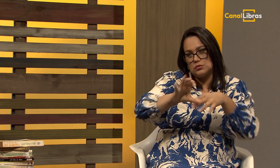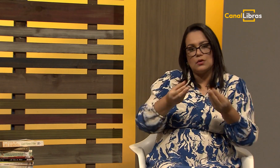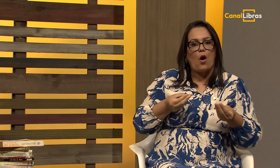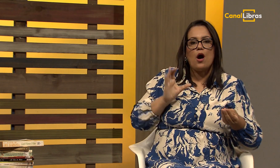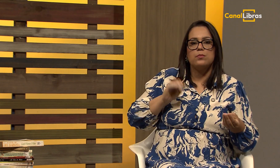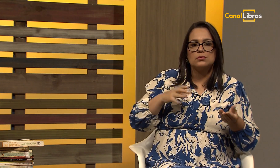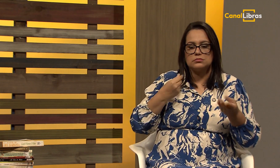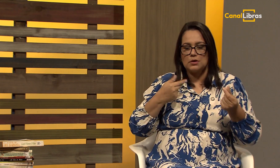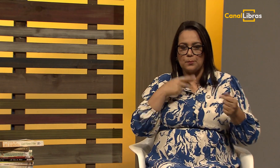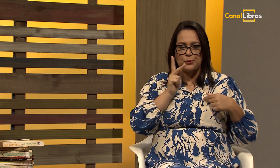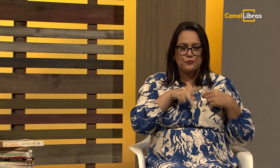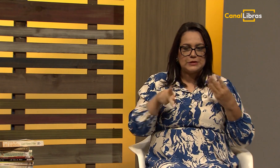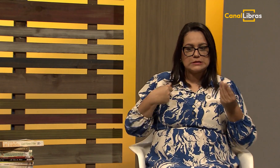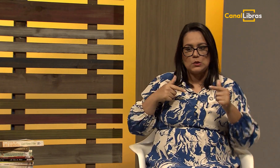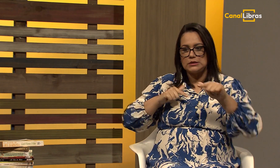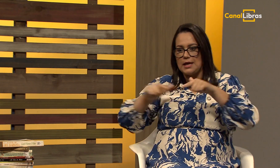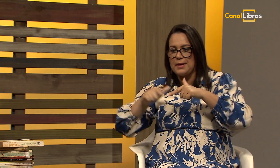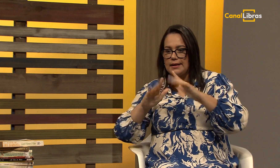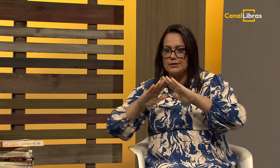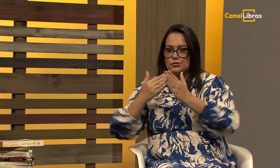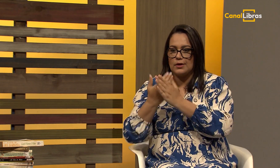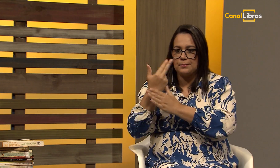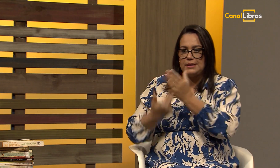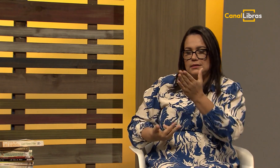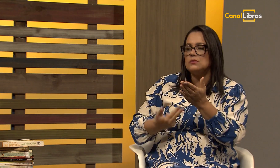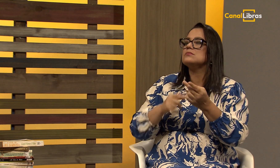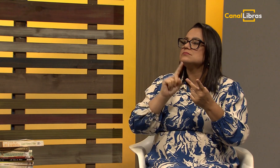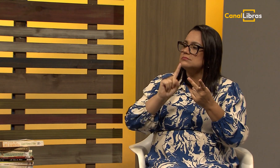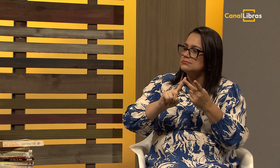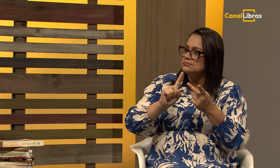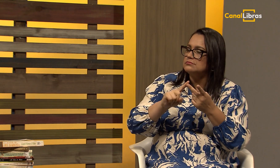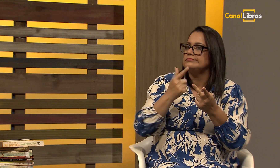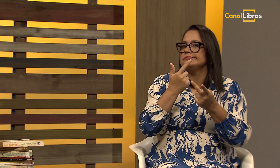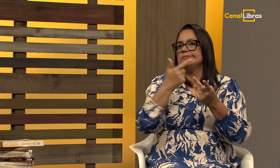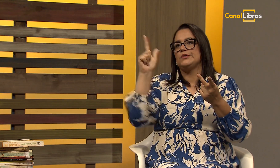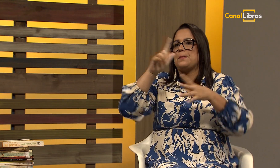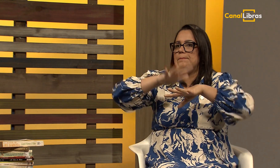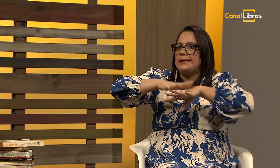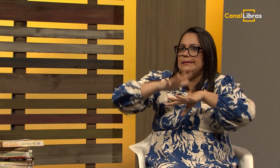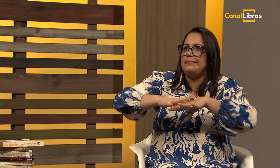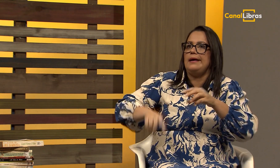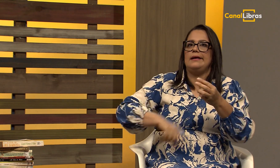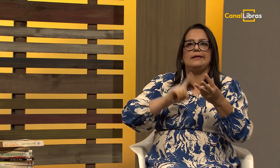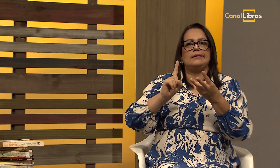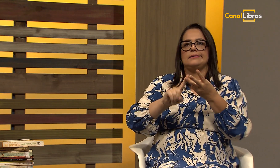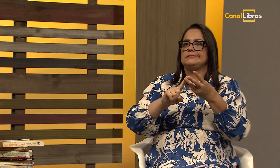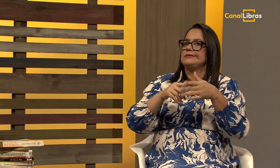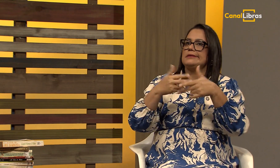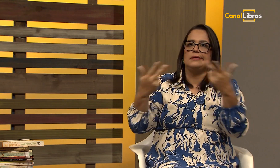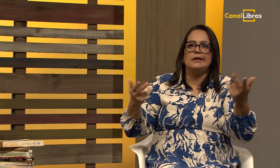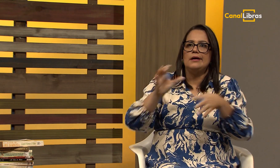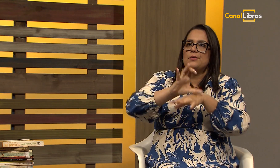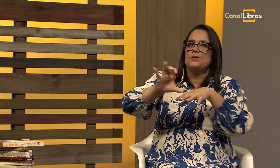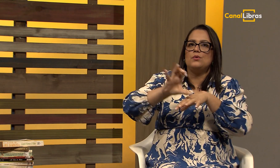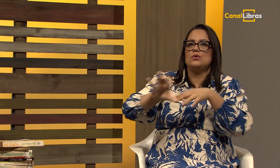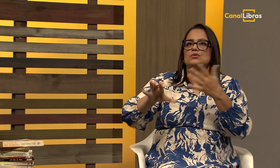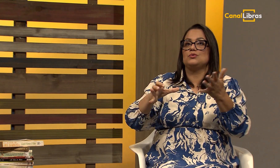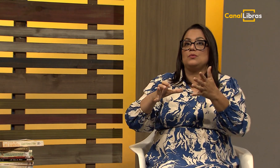essa preocupação com a formação do corpo docente dessas escolas bilíngues, contemplando disciplinas como matemática, política, no âmbito da